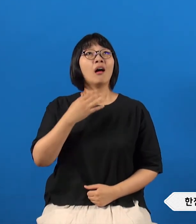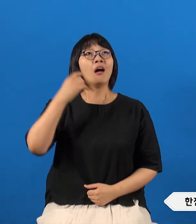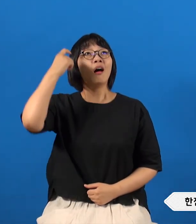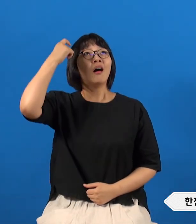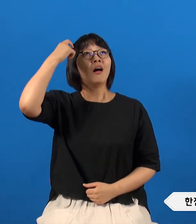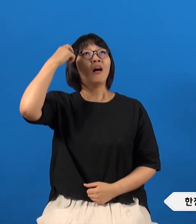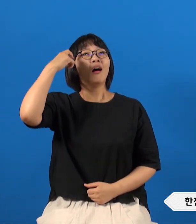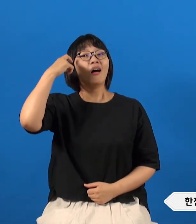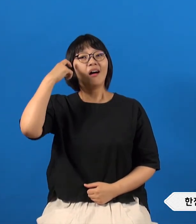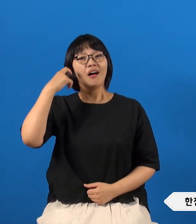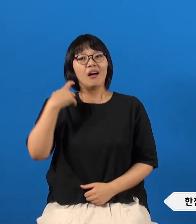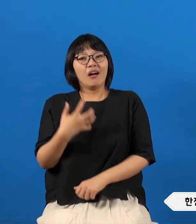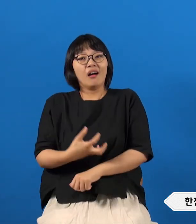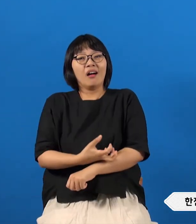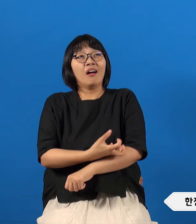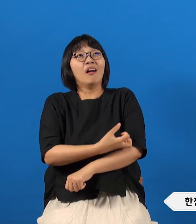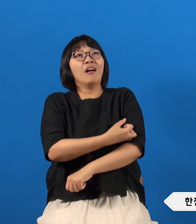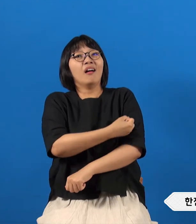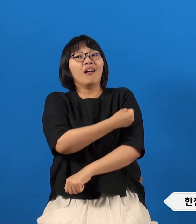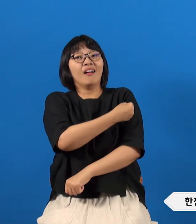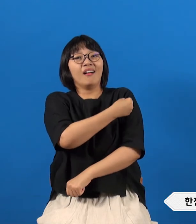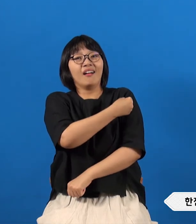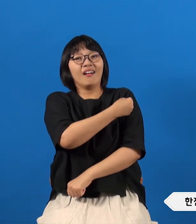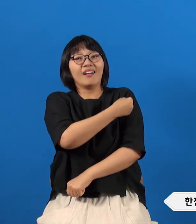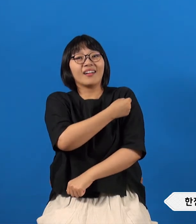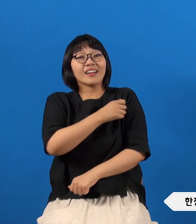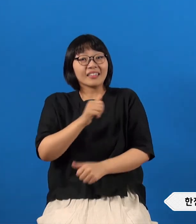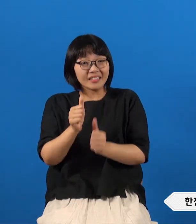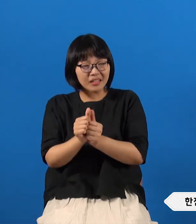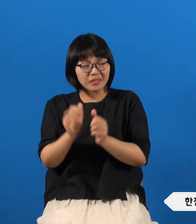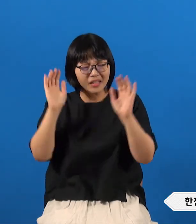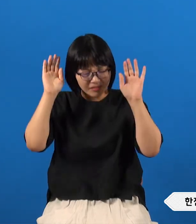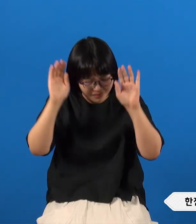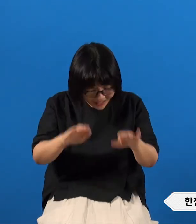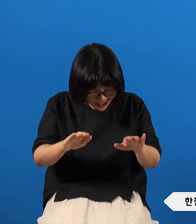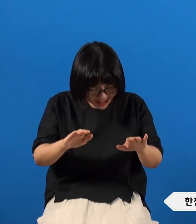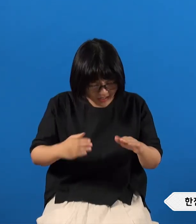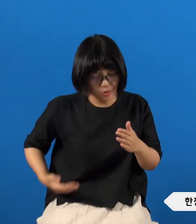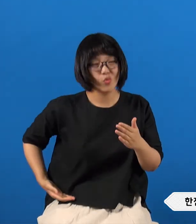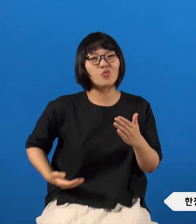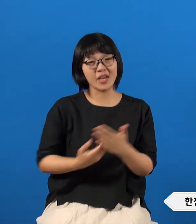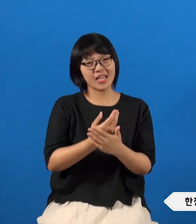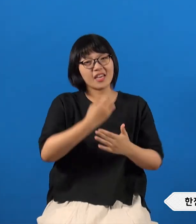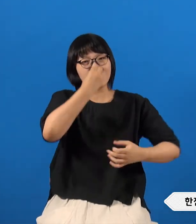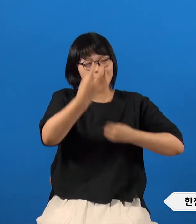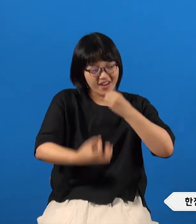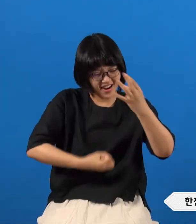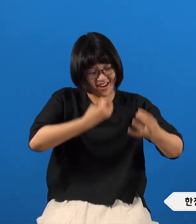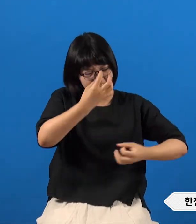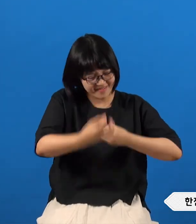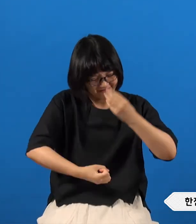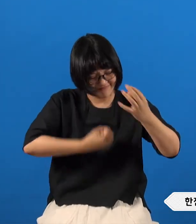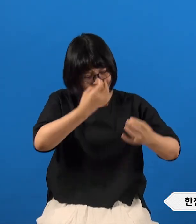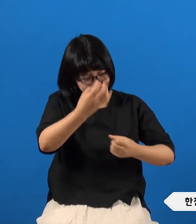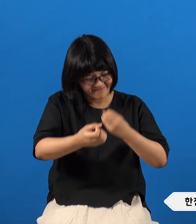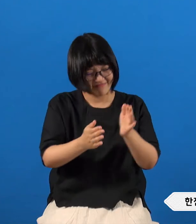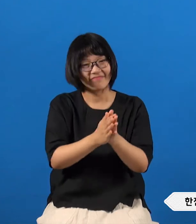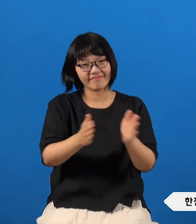생생하게 말씀하십니다. 그분이 엎어졌습니다. 회개가 터져나왔다고 합니다.